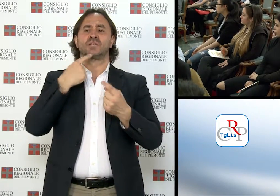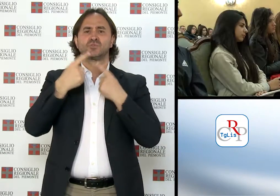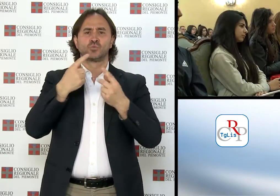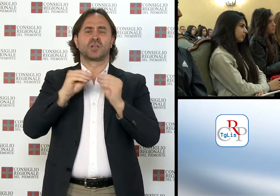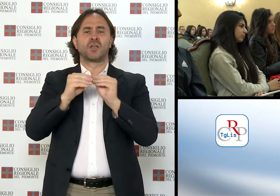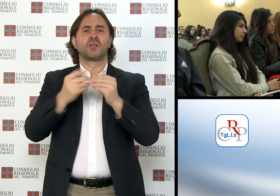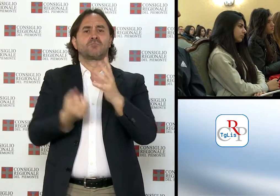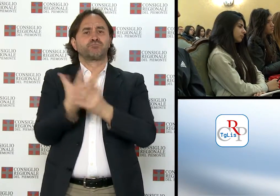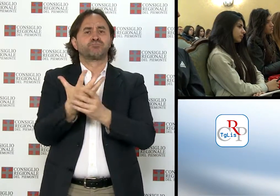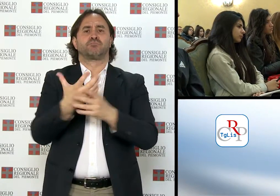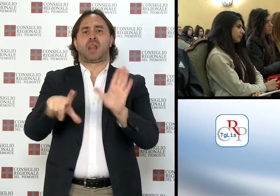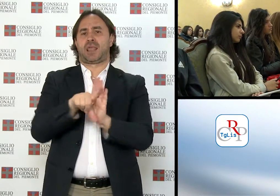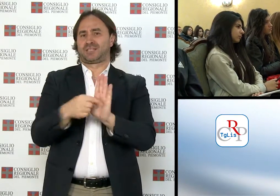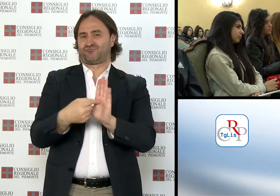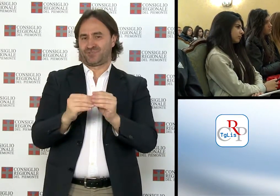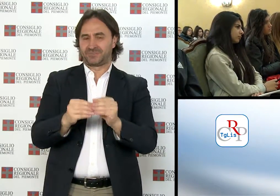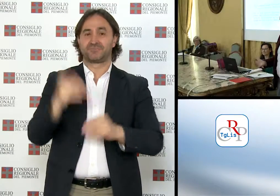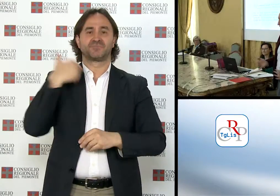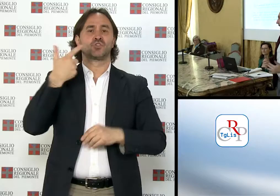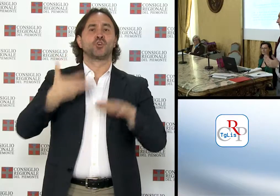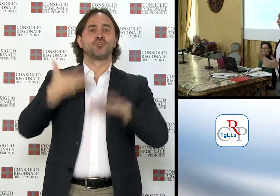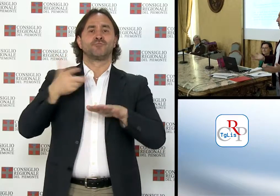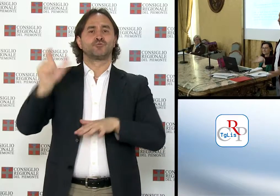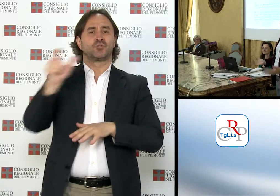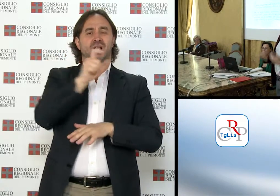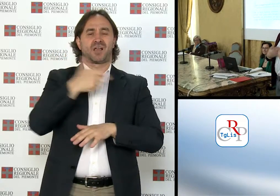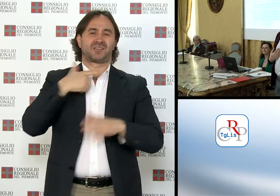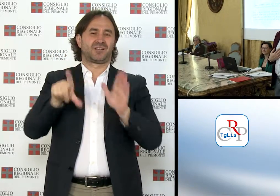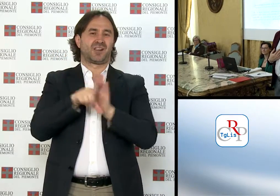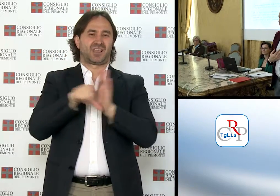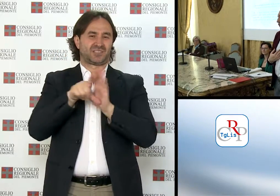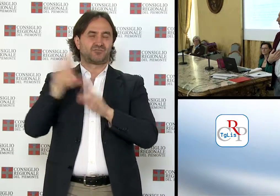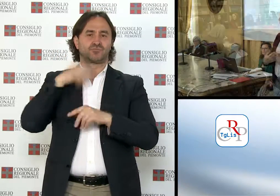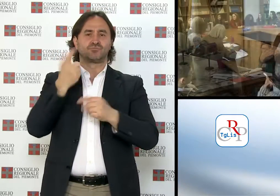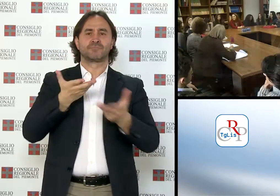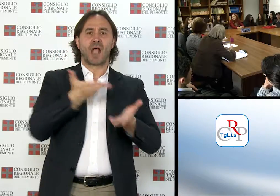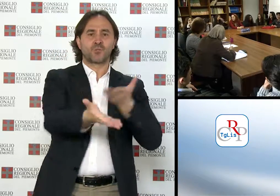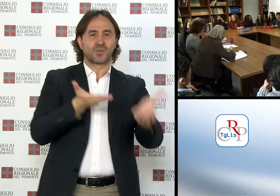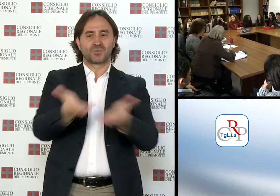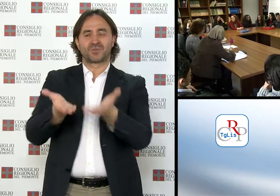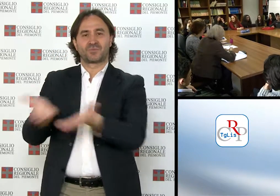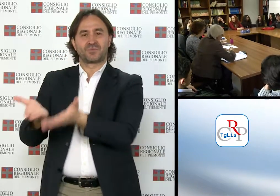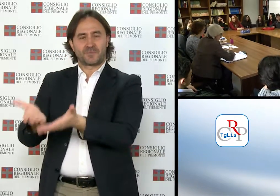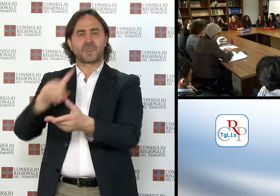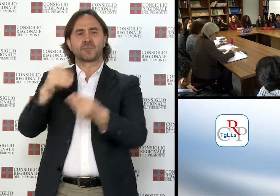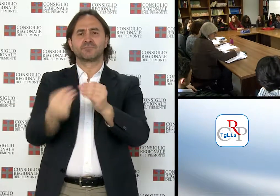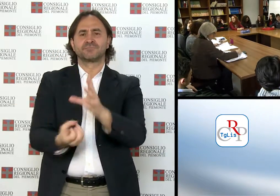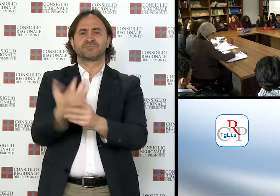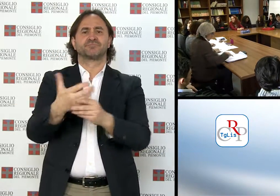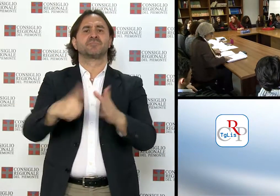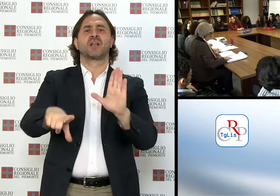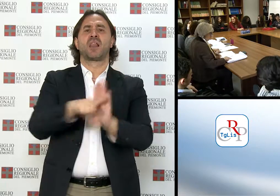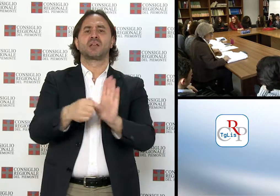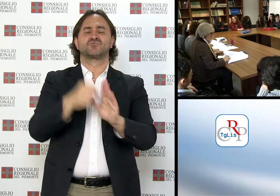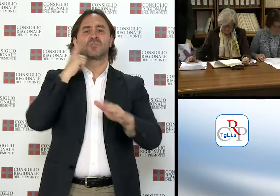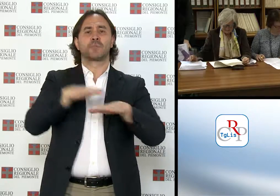i ragazzi supportati dai funzionari dei settori legislativo e commissioni hanno elaborato una proposta per istituire un piano